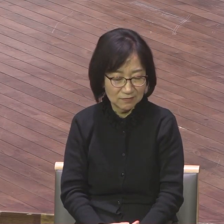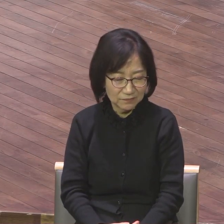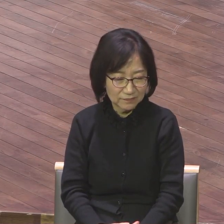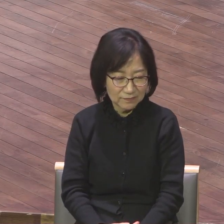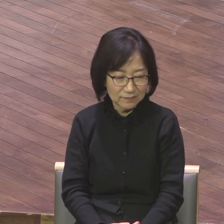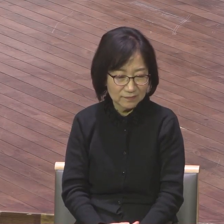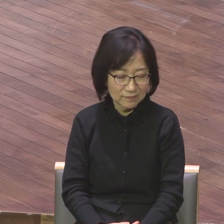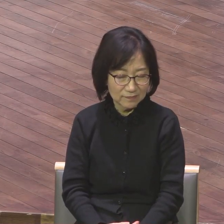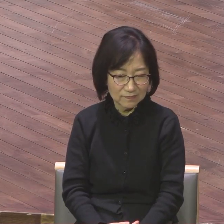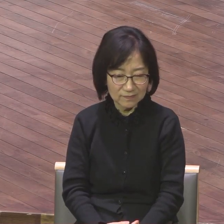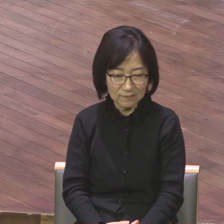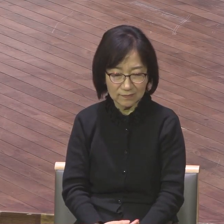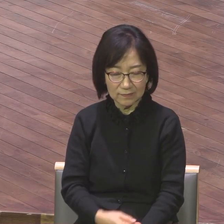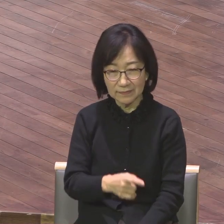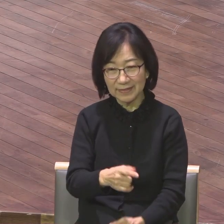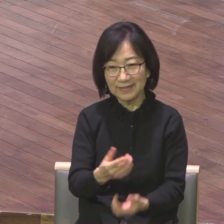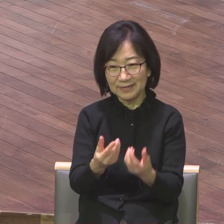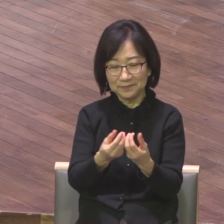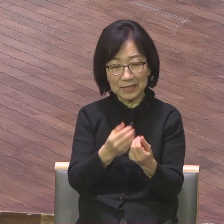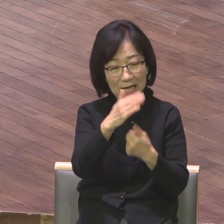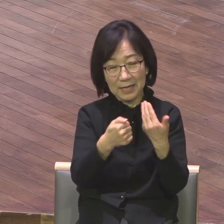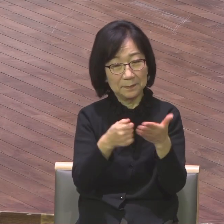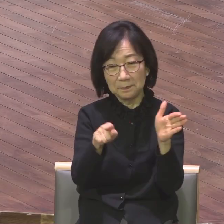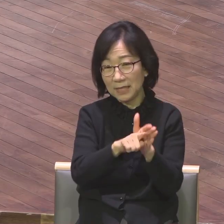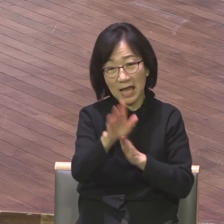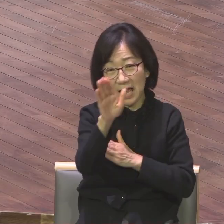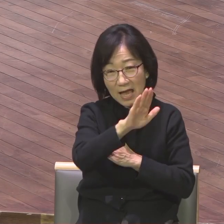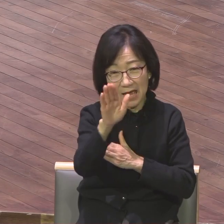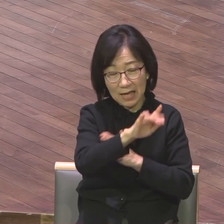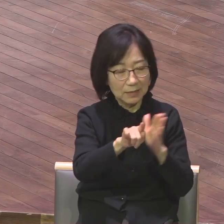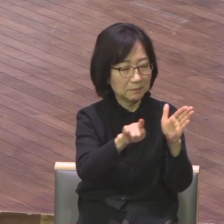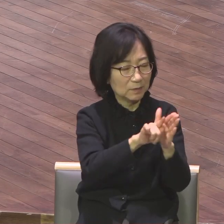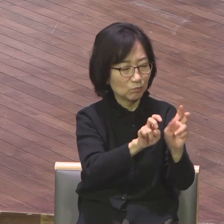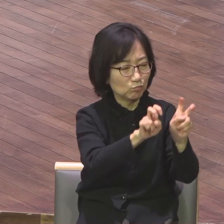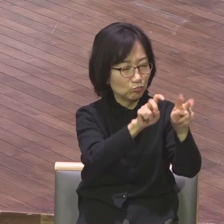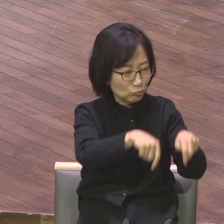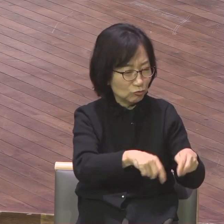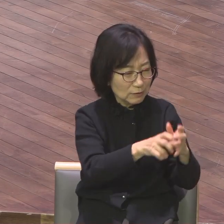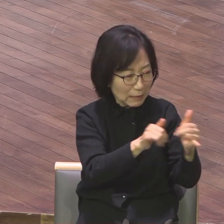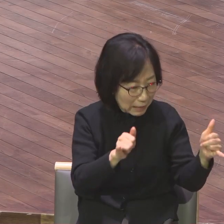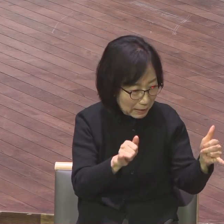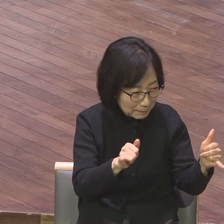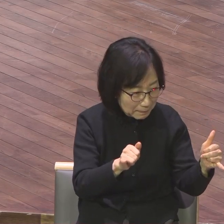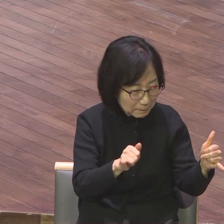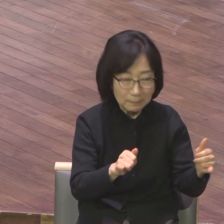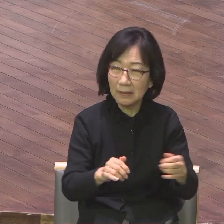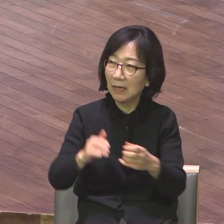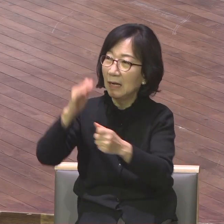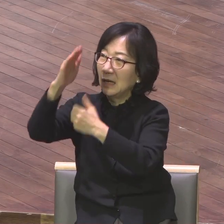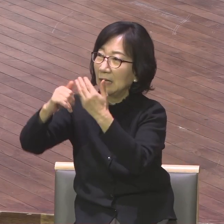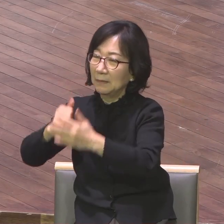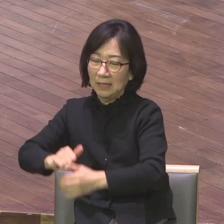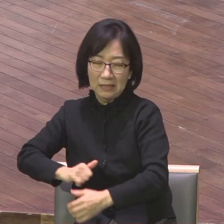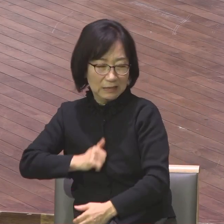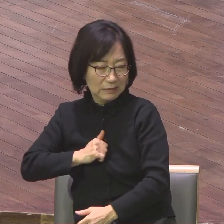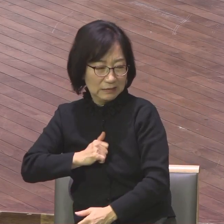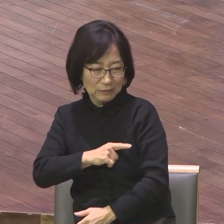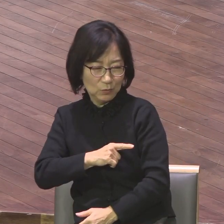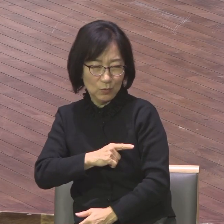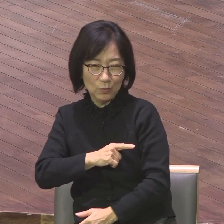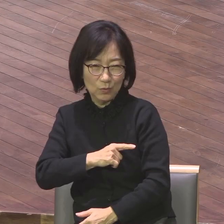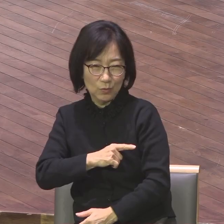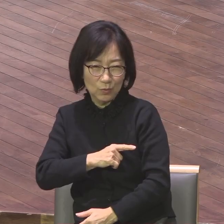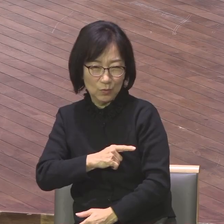하나님을 떠난 불신 영혼들은요 전부 다 진노, 하나님의 진노 속에 있어요. 그 사람이 무슨 박사든지